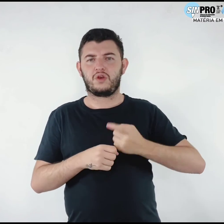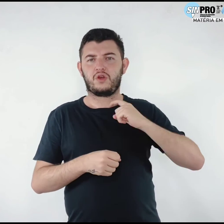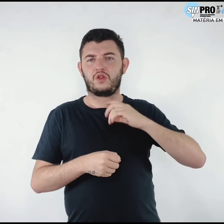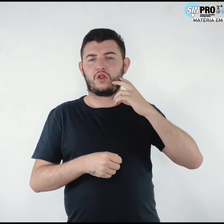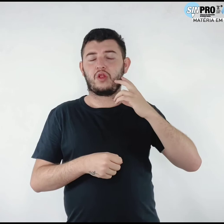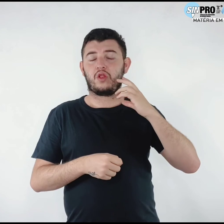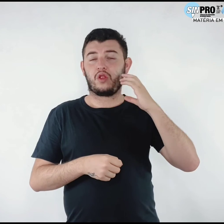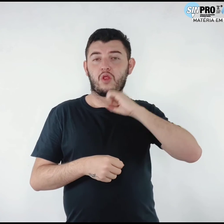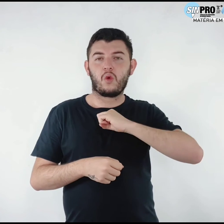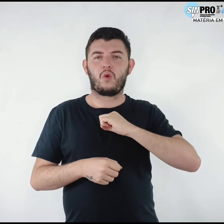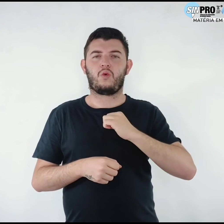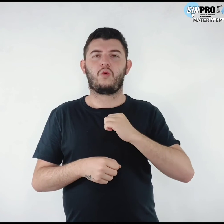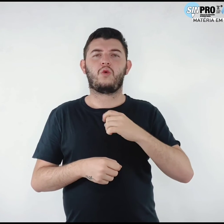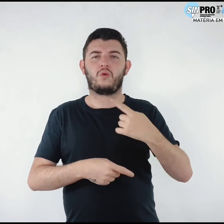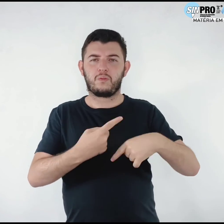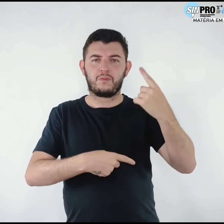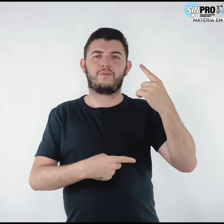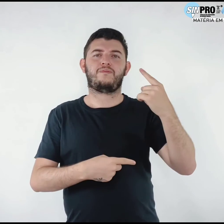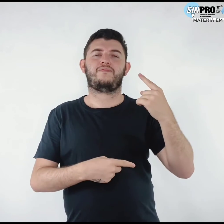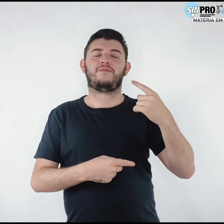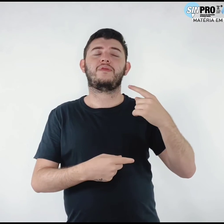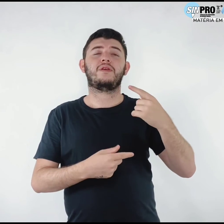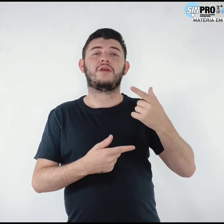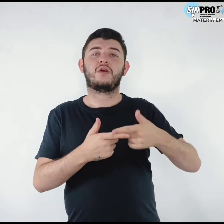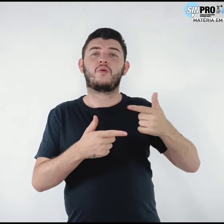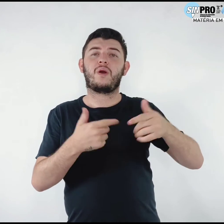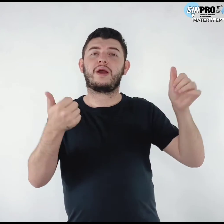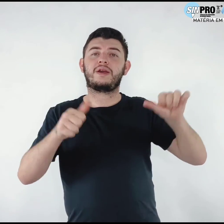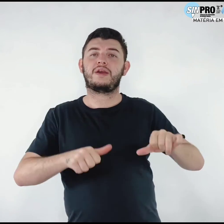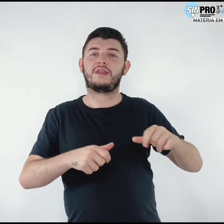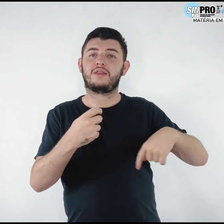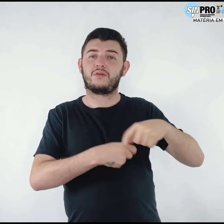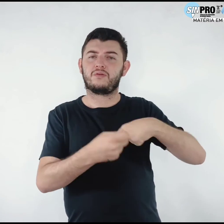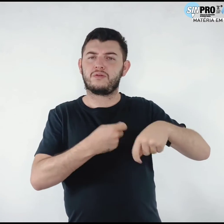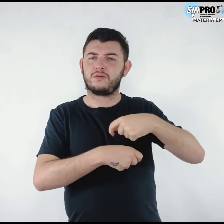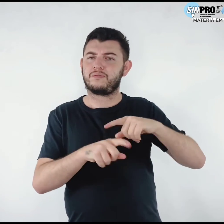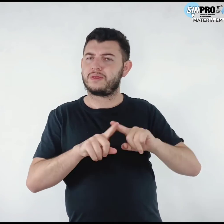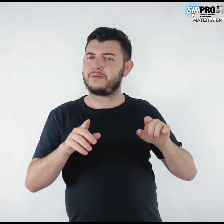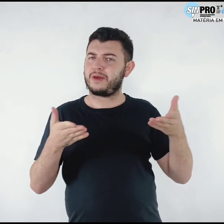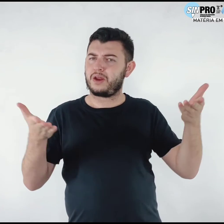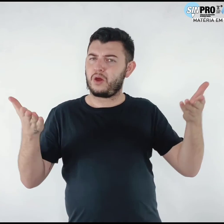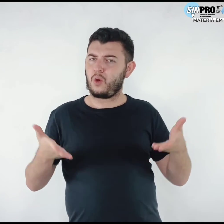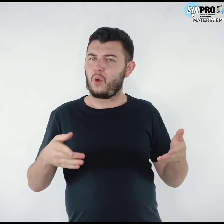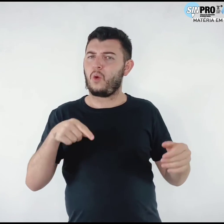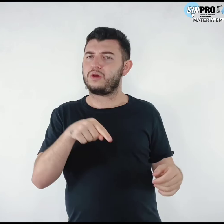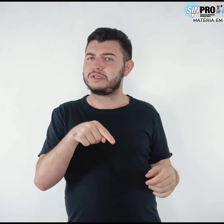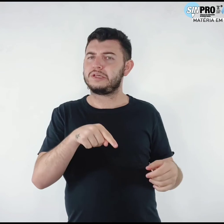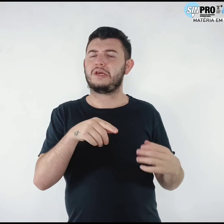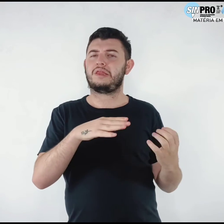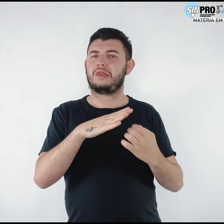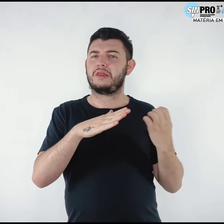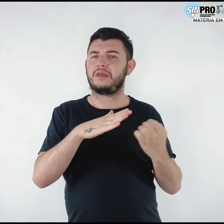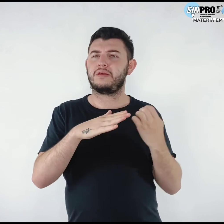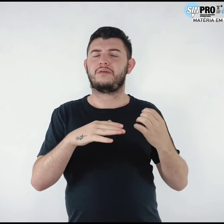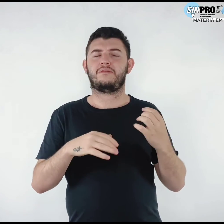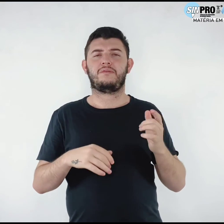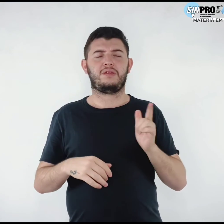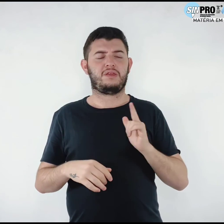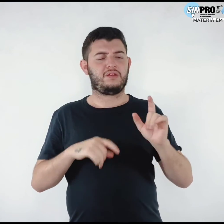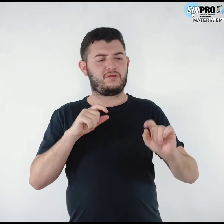a crise econômica. Hoje, ela paga pelo erro de não se ver no cenário econômico